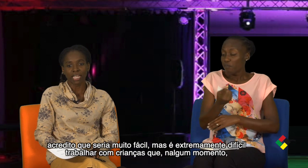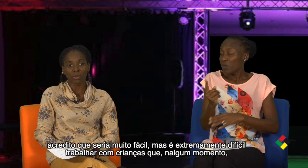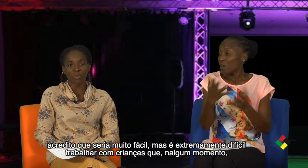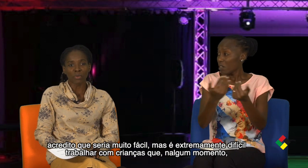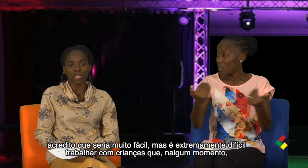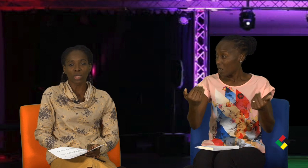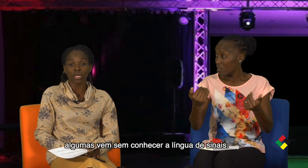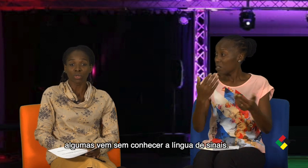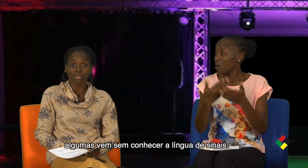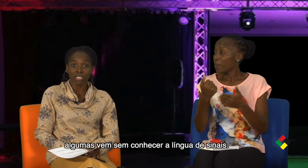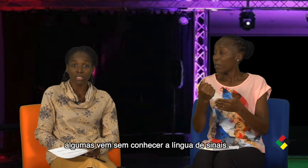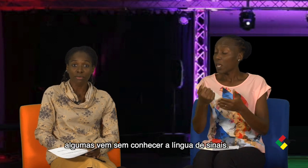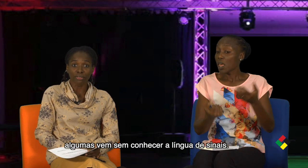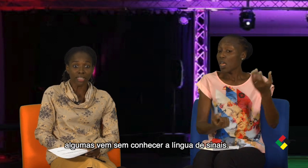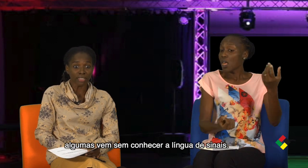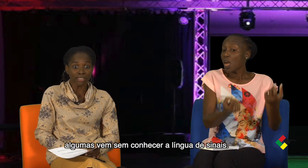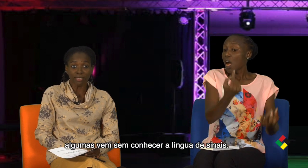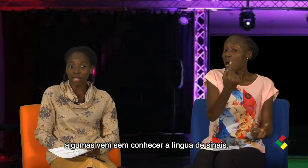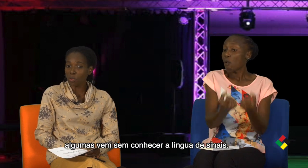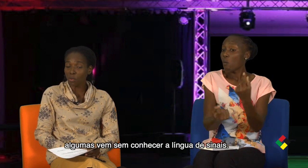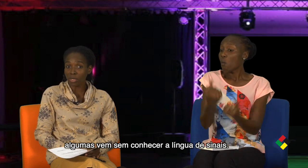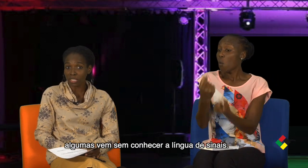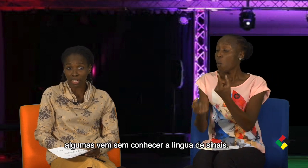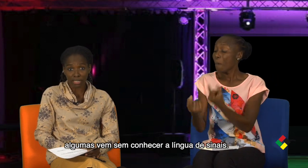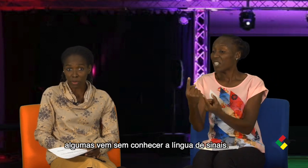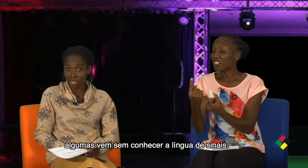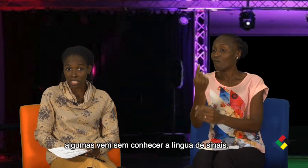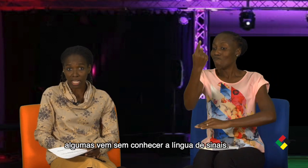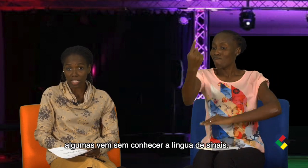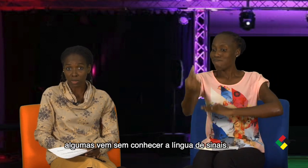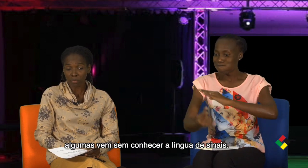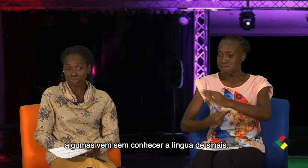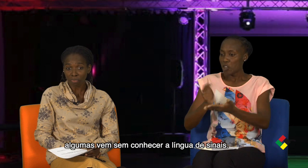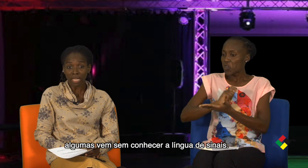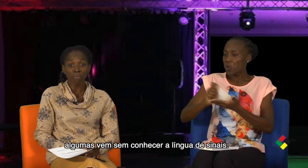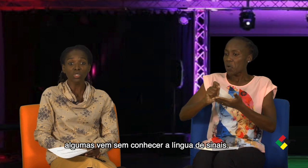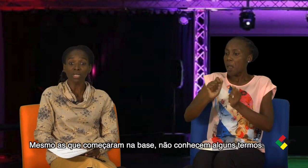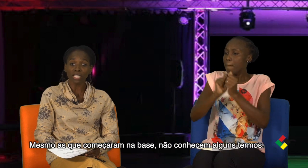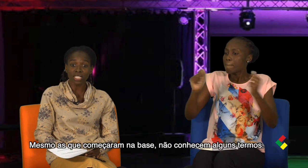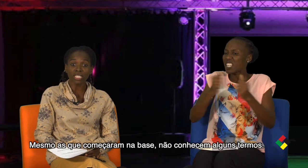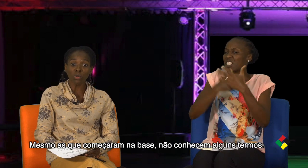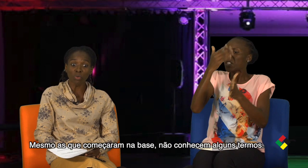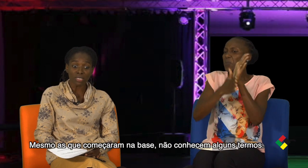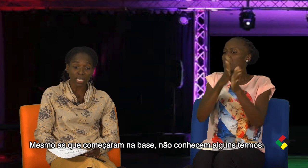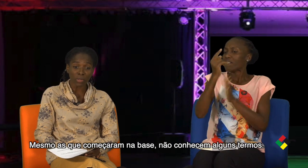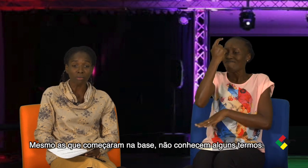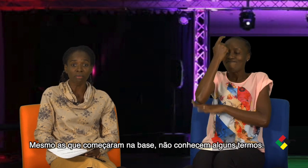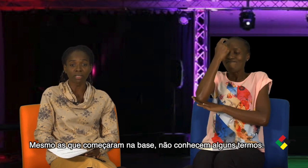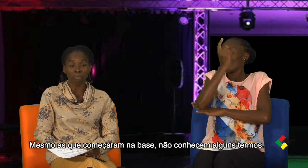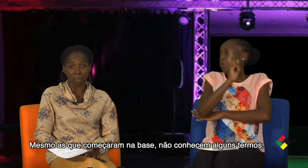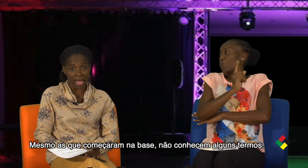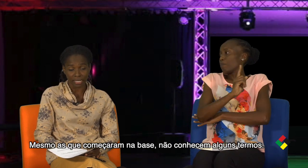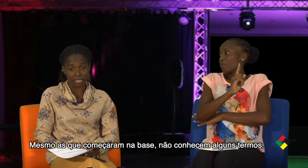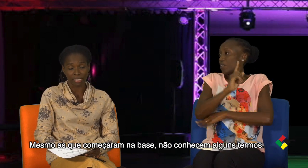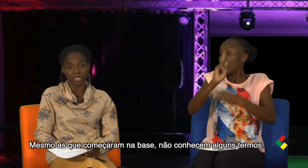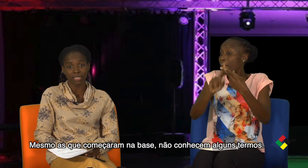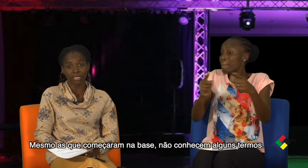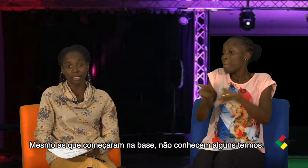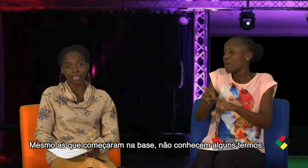algum momento, as outras vêm, não conhecem a língua de sinais. Mesmo aquelas que começaram de base,